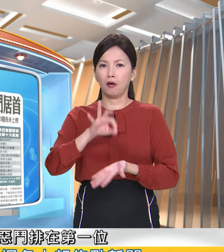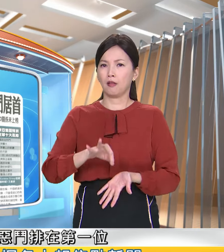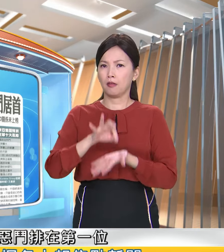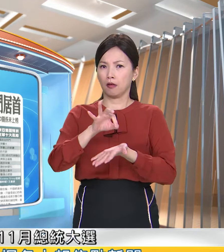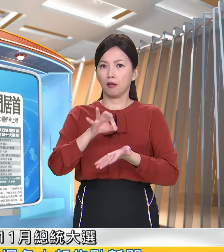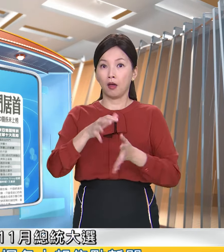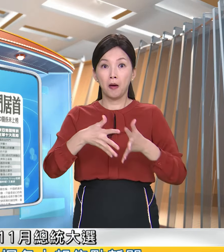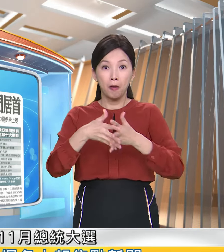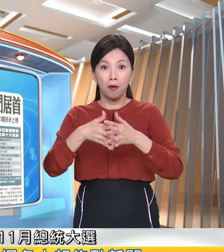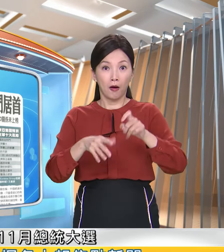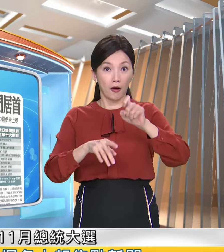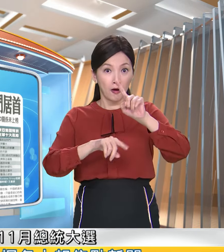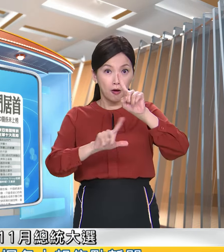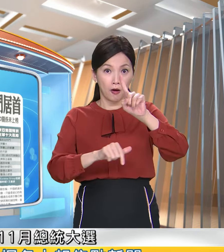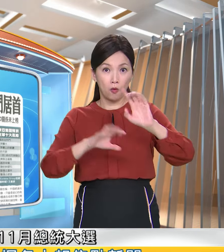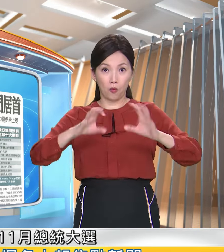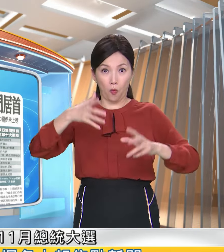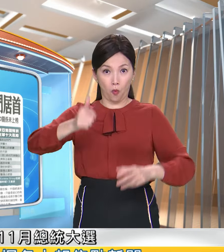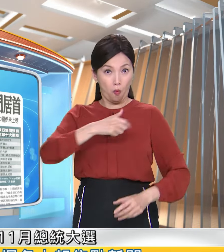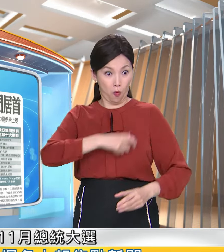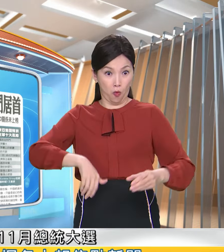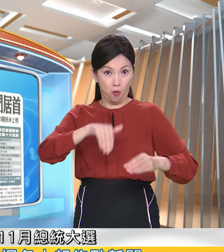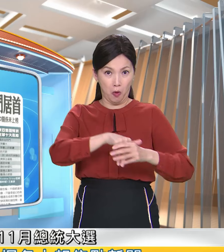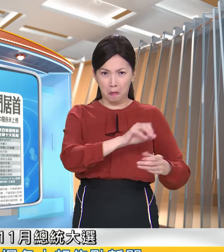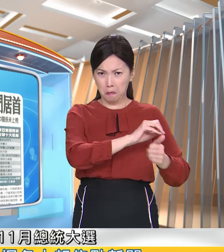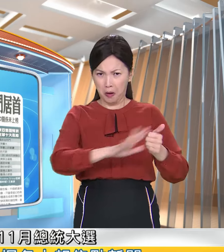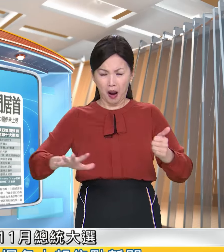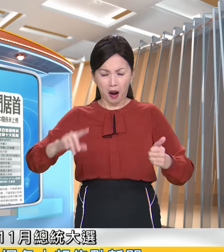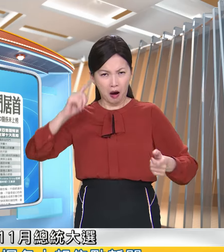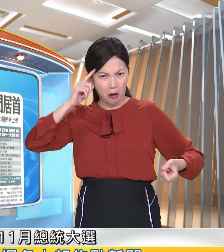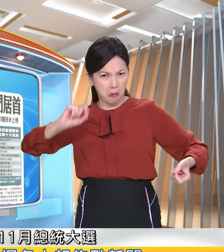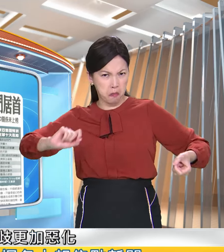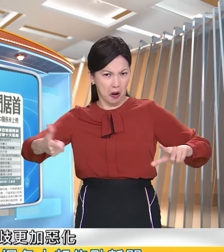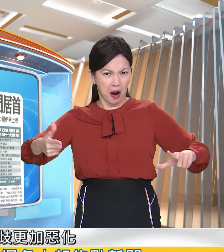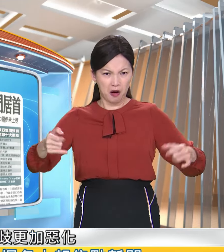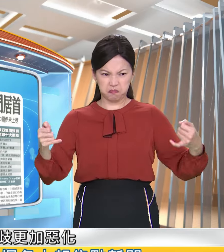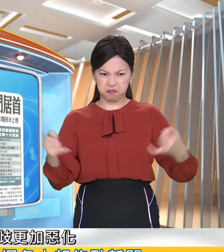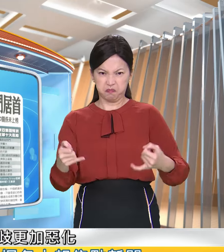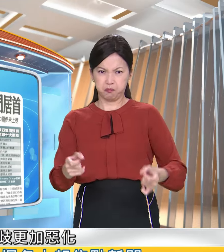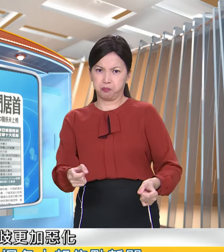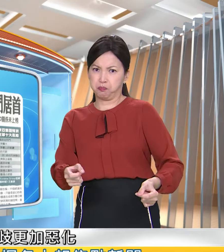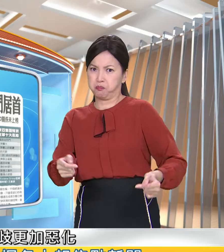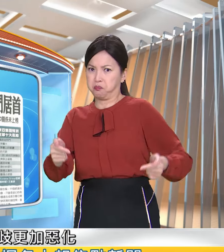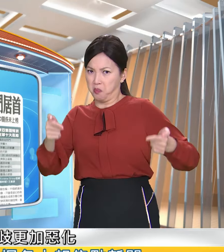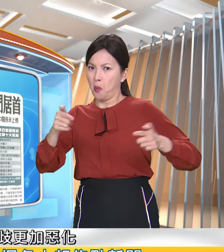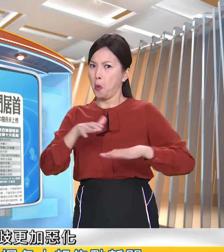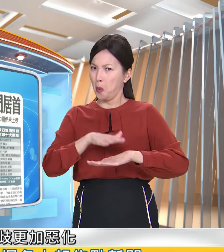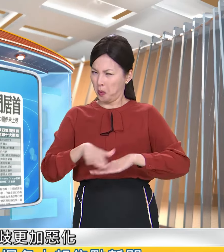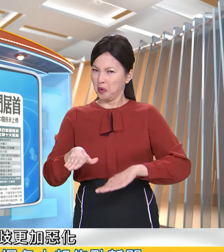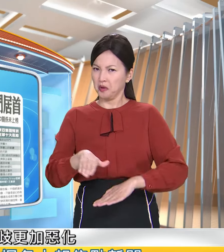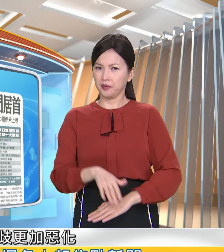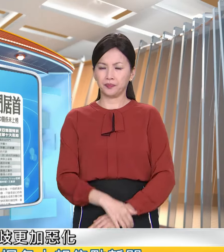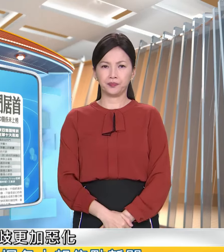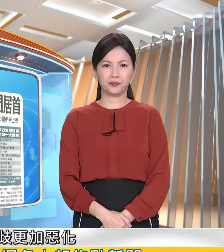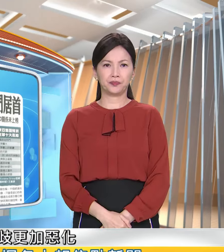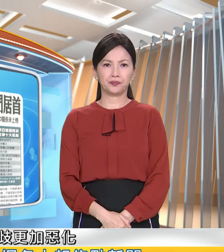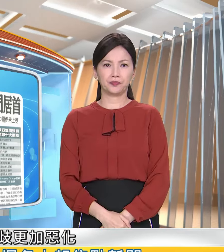报告指出，美国11月总统大选只会令政治分歧更加恶化。